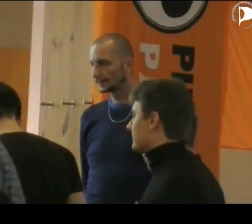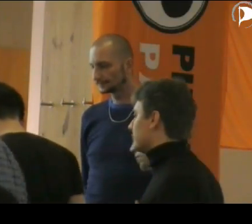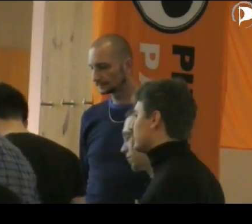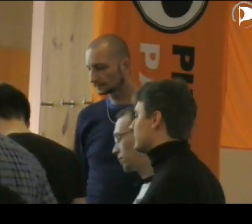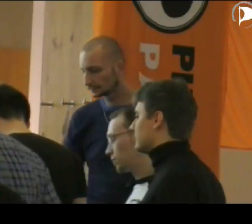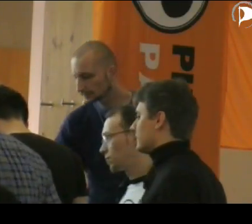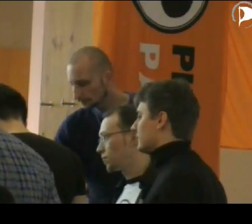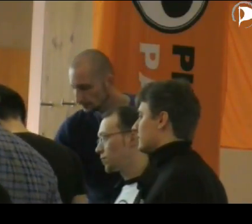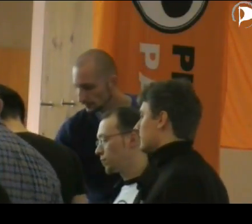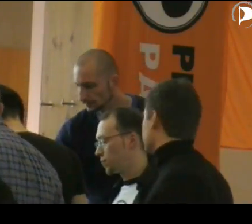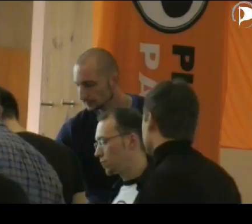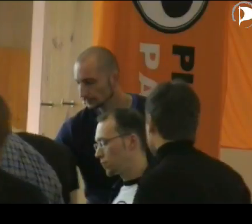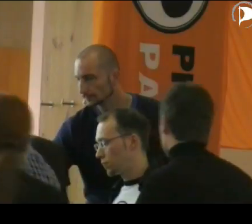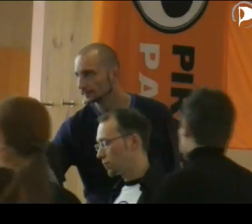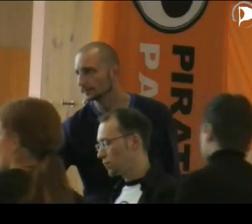die bahn